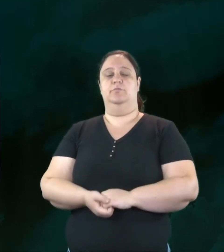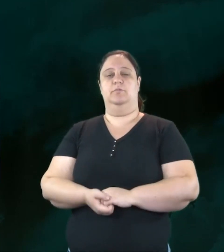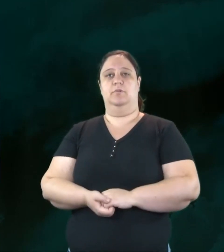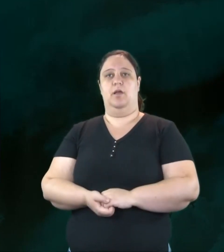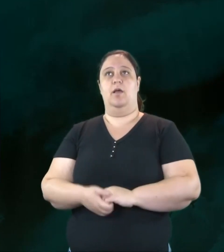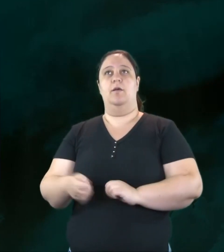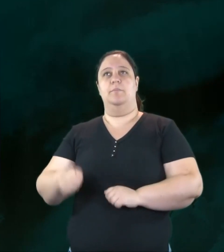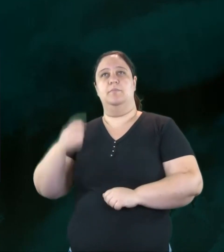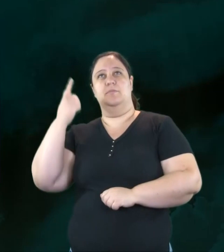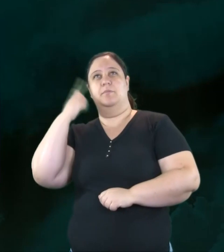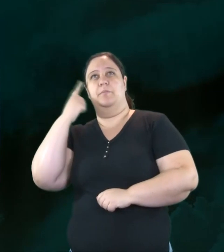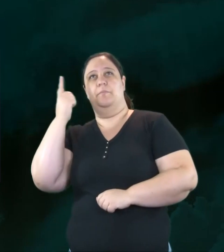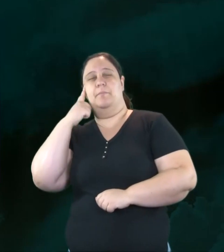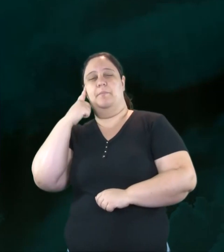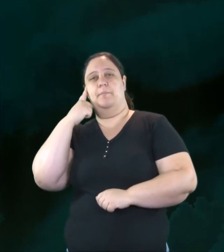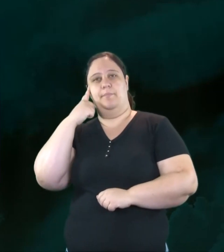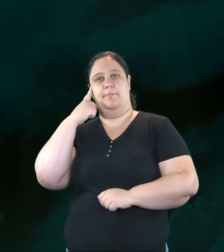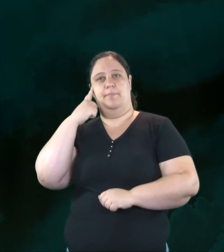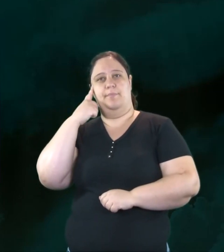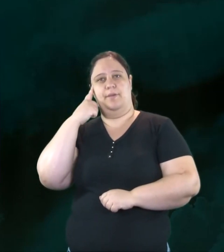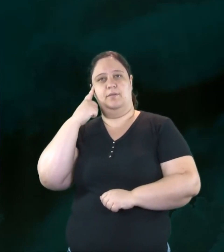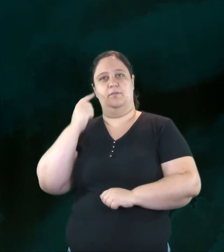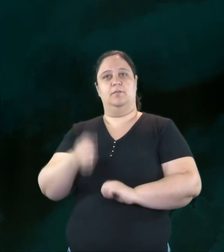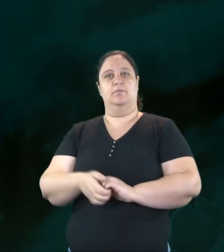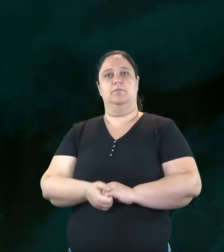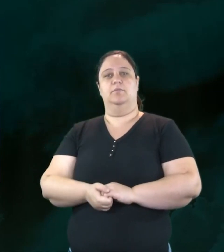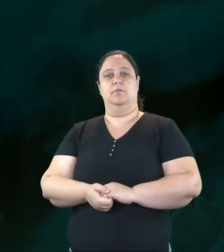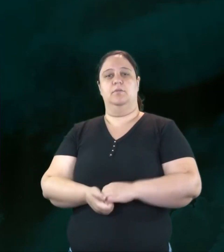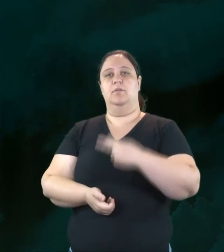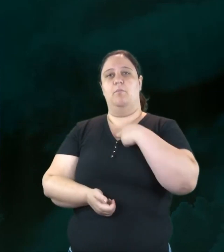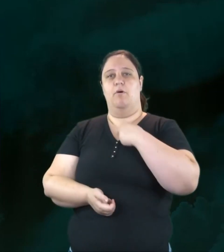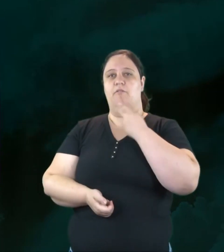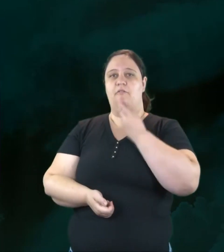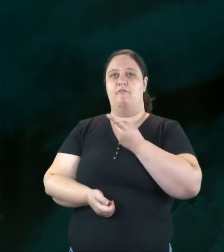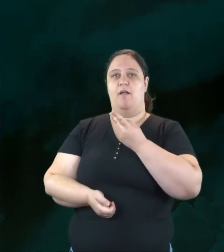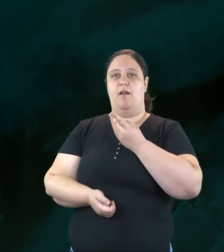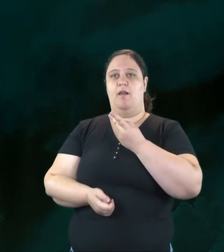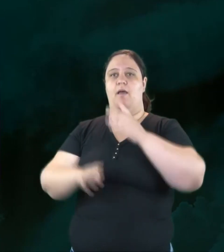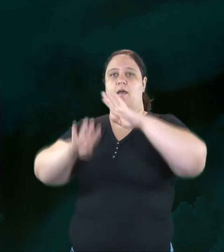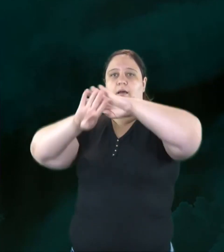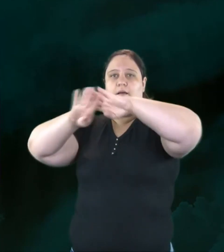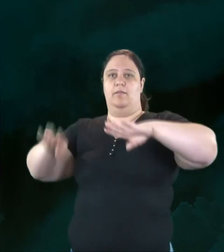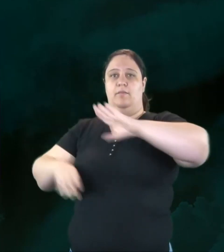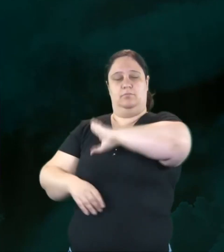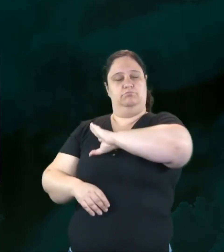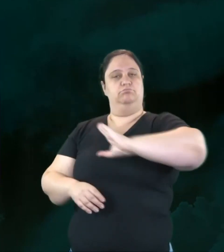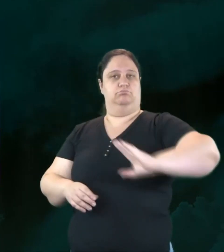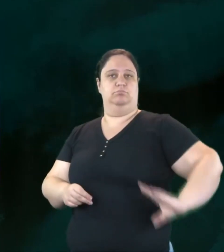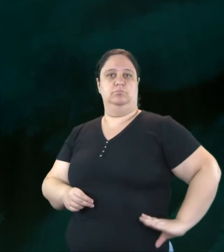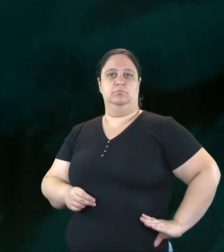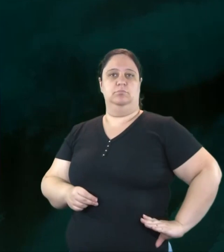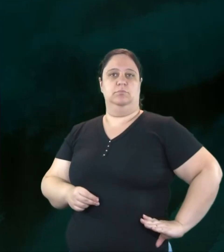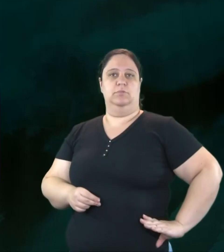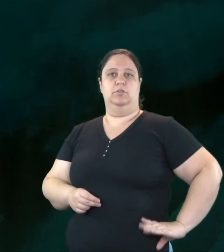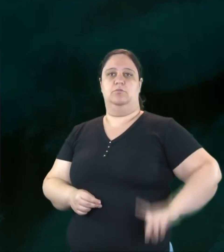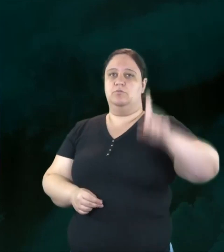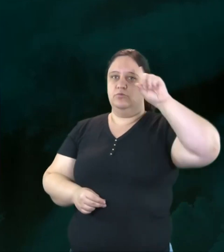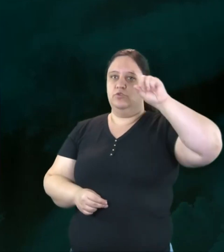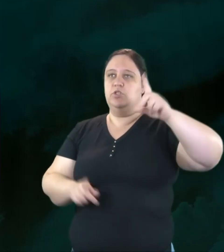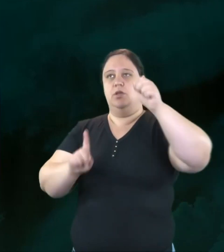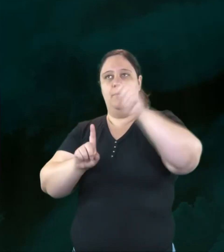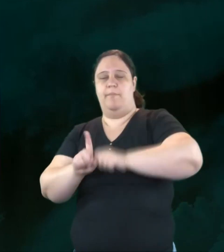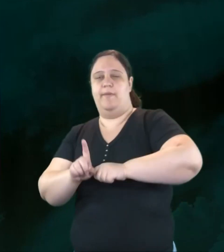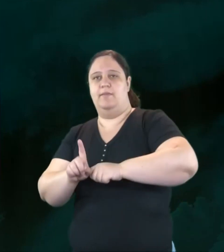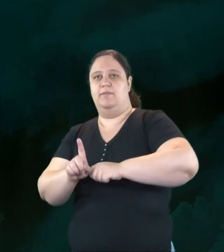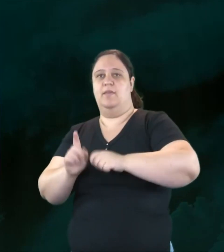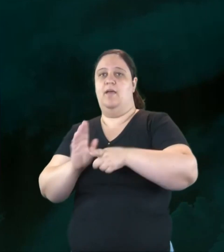neles, considerar a eles. Então, nós não podemos mais chamar de calendário cristão e nem calendário, né, de tantos anos depois de Cristo,